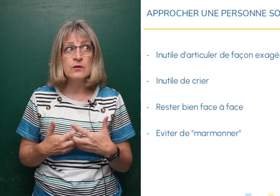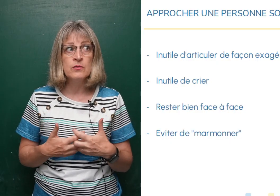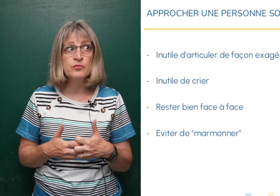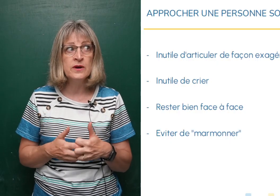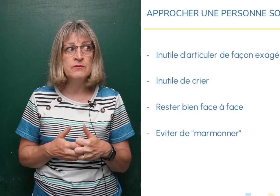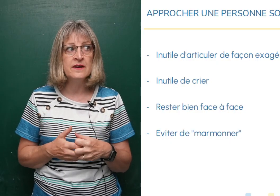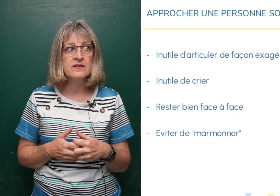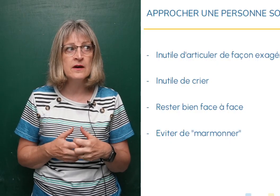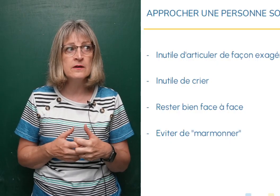je pourrais lui dire ça,